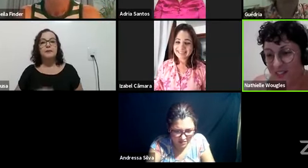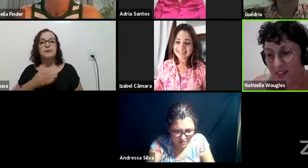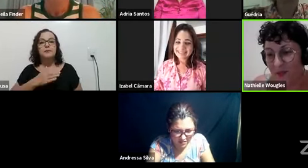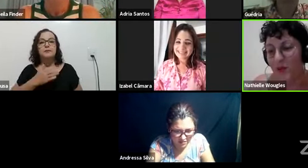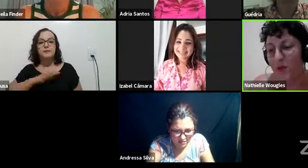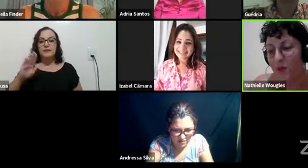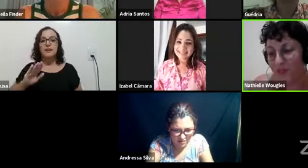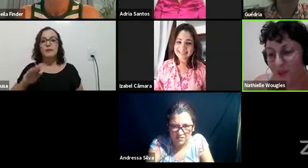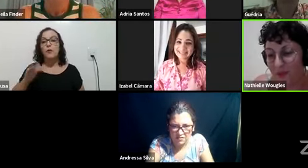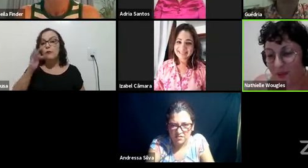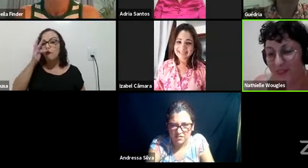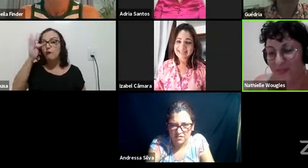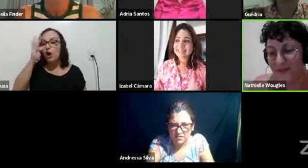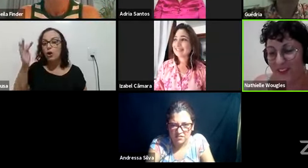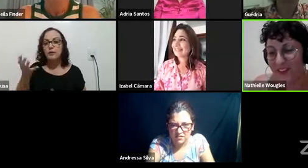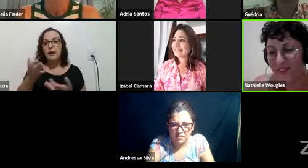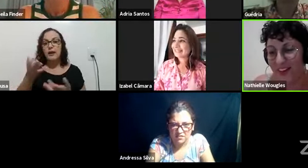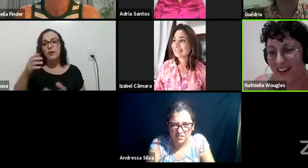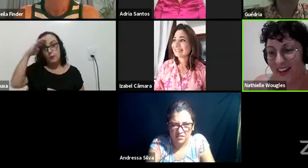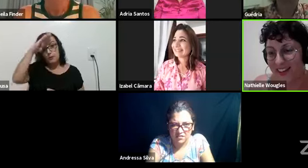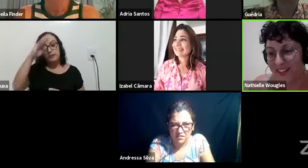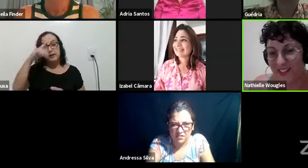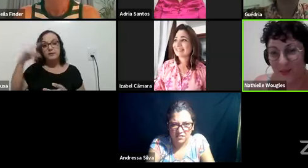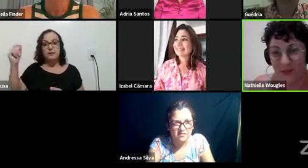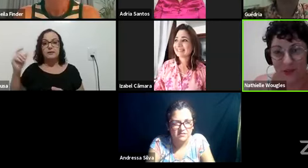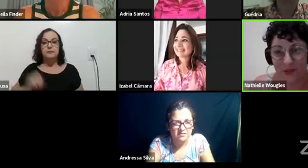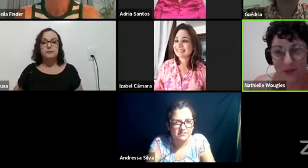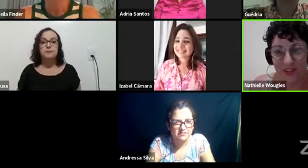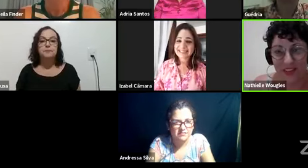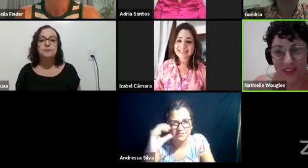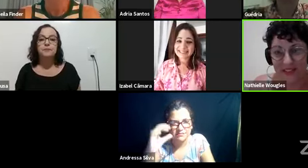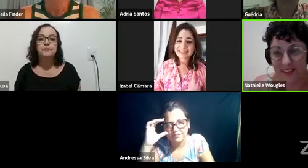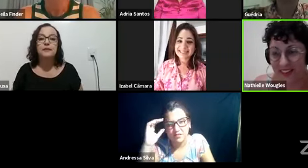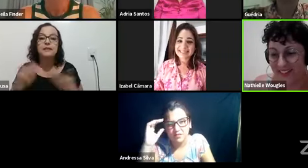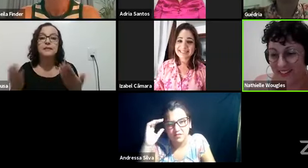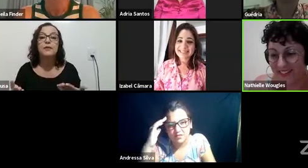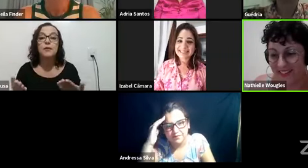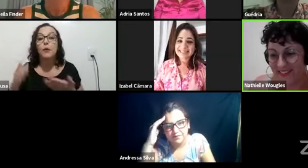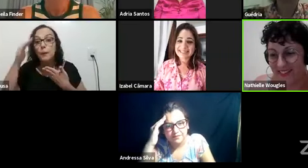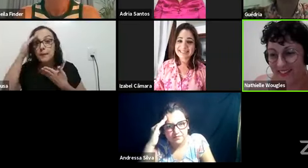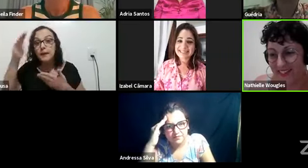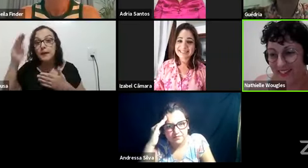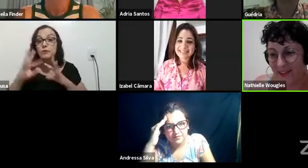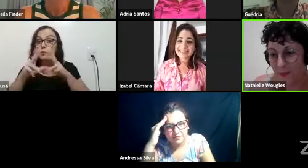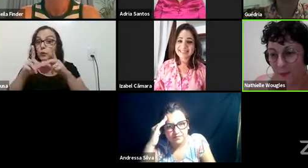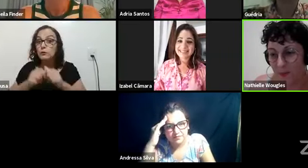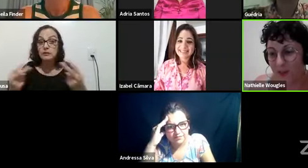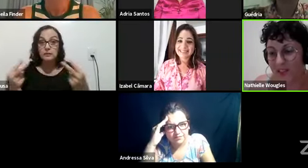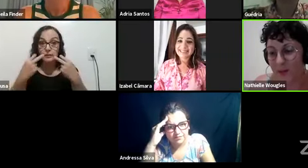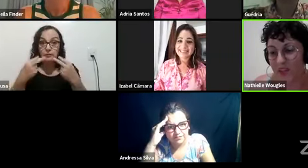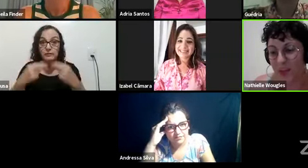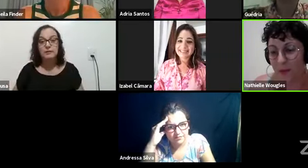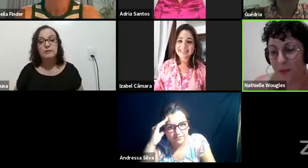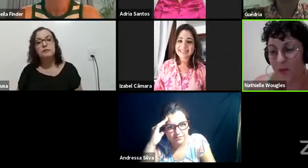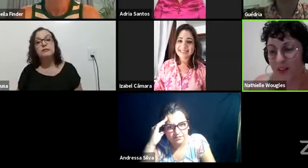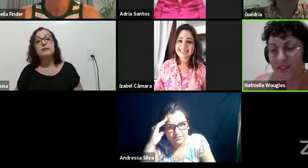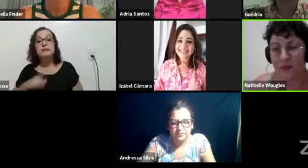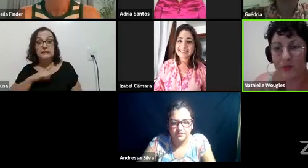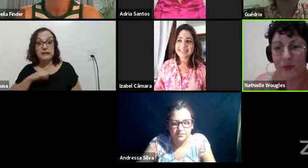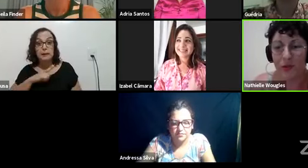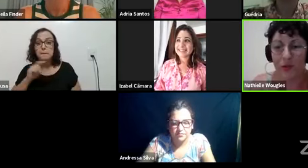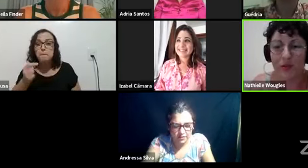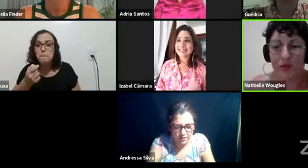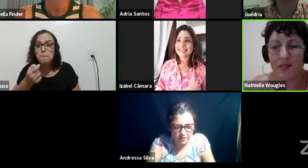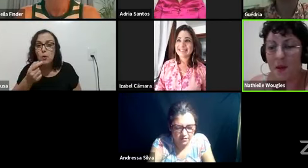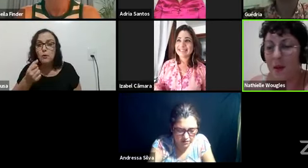Tina Psico falou quanto amor envolvido. Obrigada, gente, por todo mundo que está vendo. Nós temos aqui